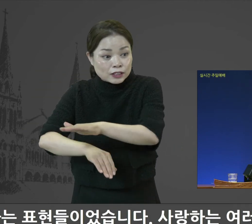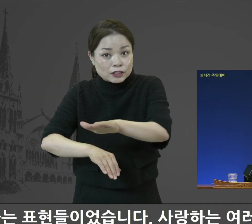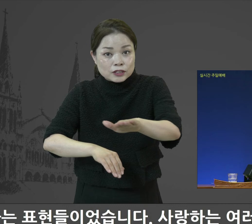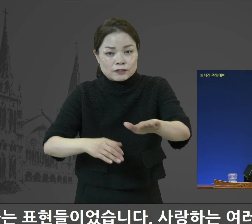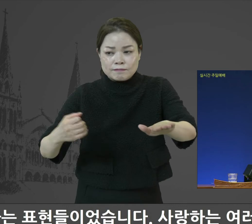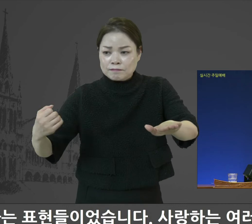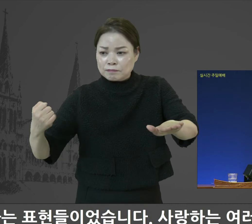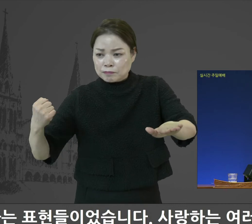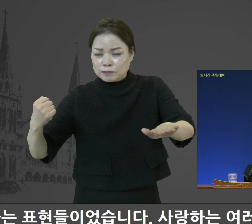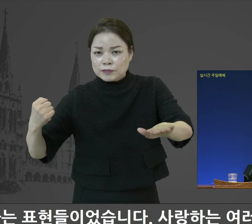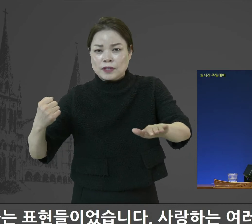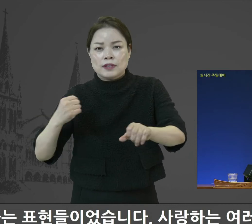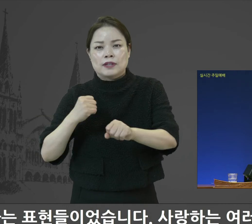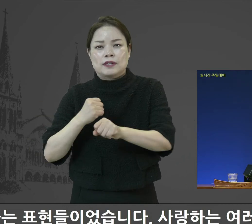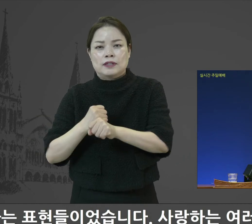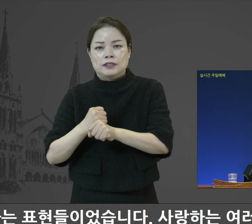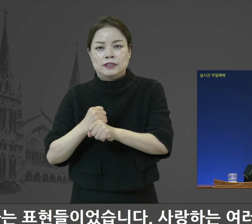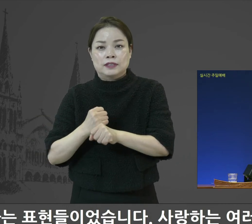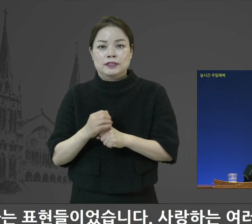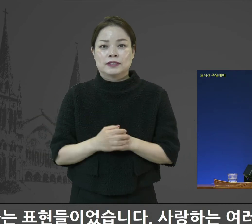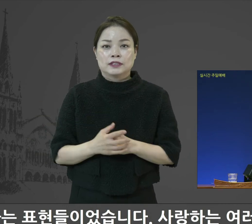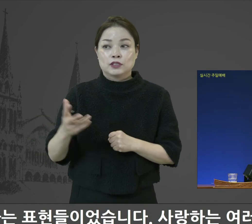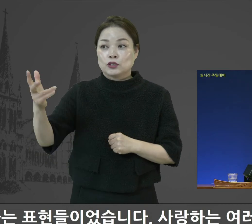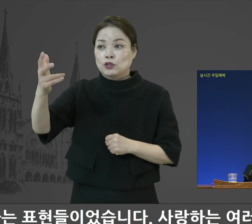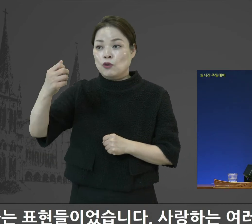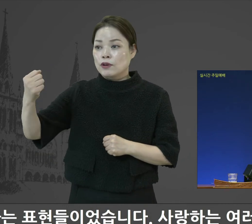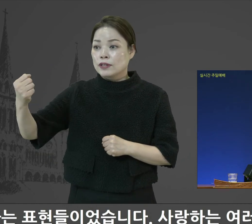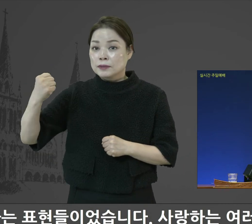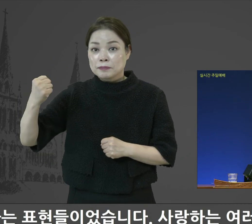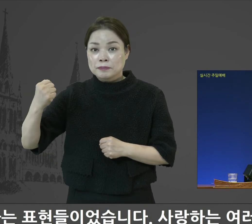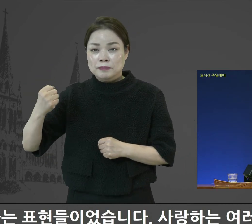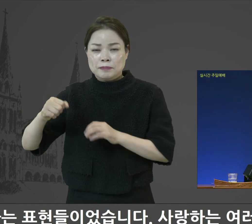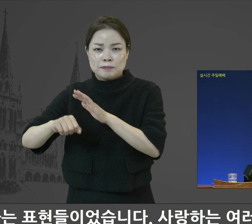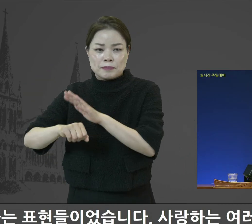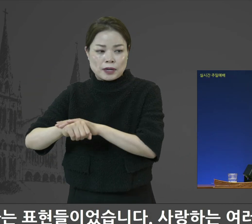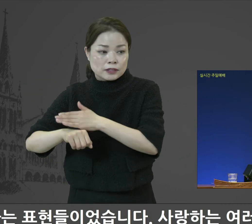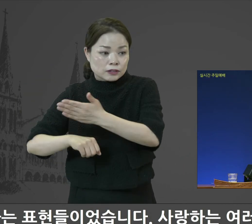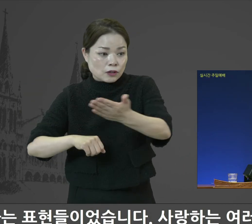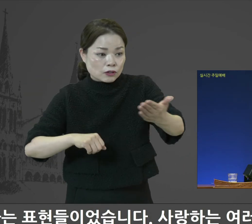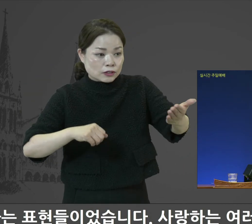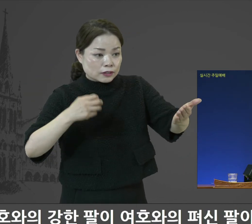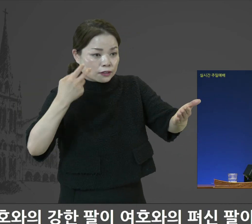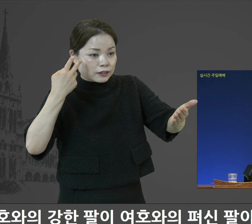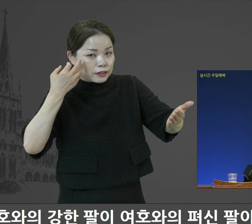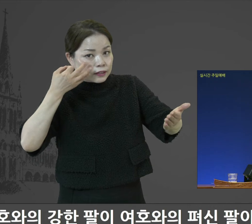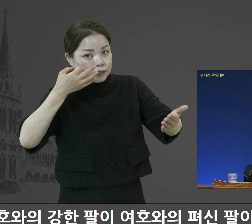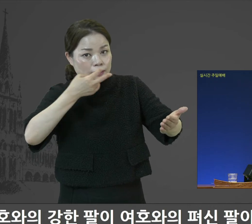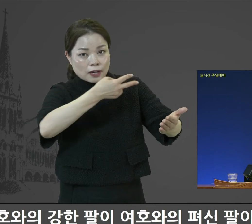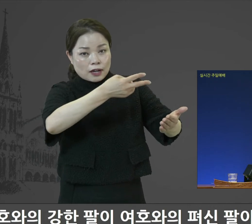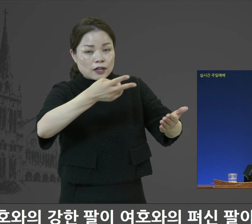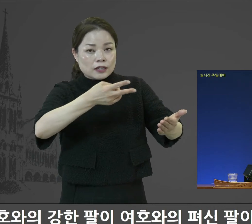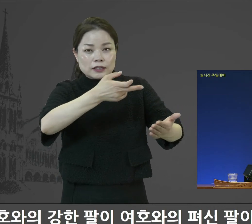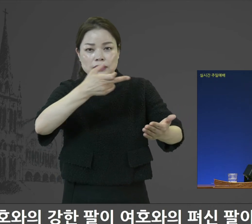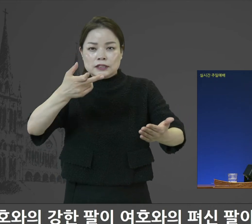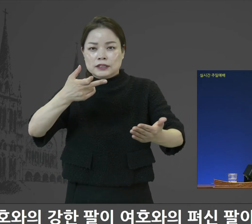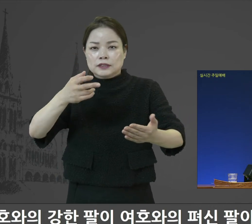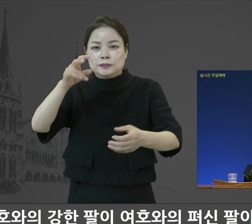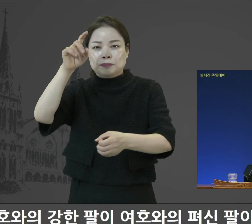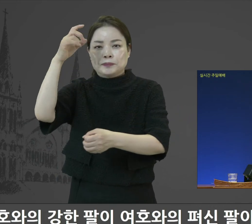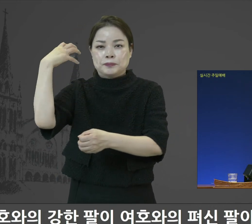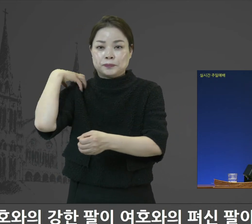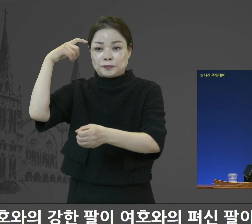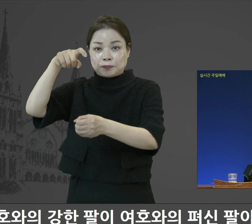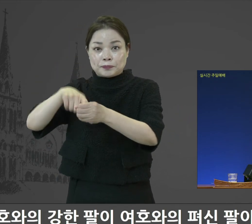여호와의 펴신 팔이 저와 여러분을 향하여 크신 일을 행하기를 사모하는